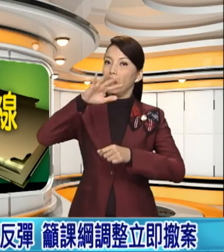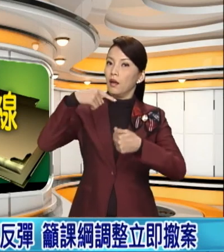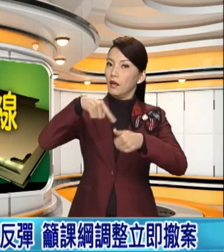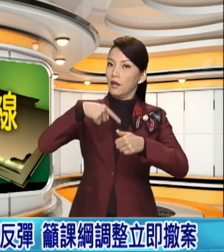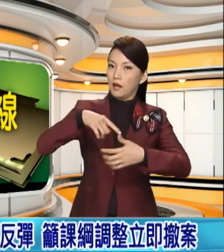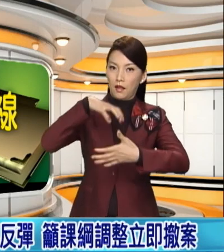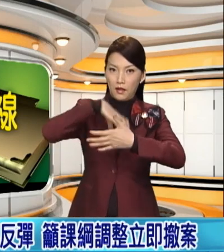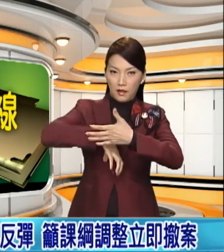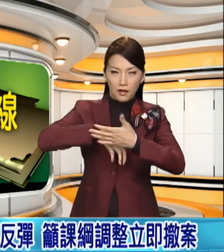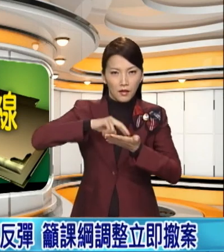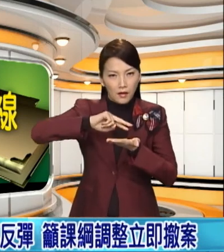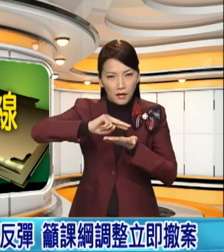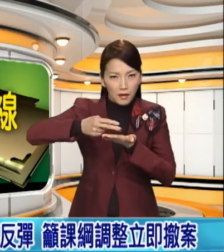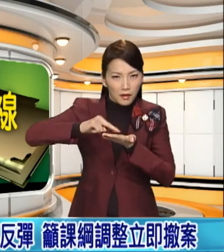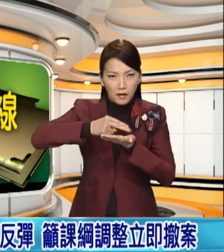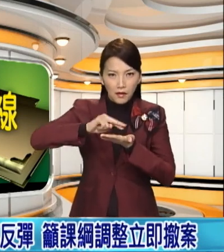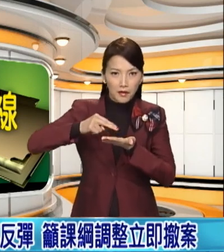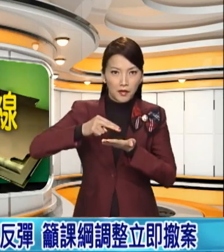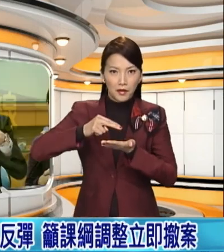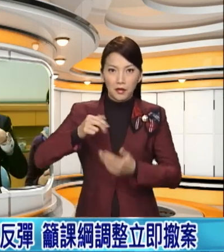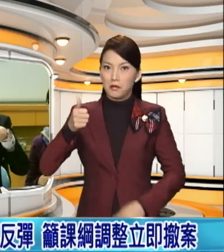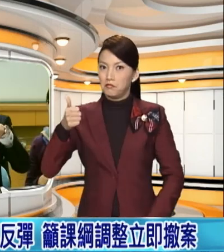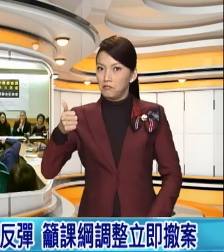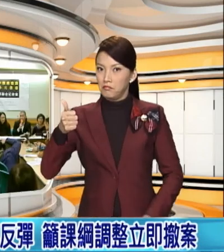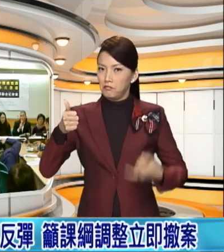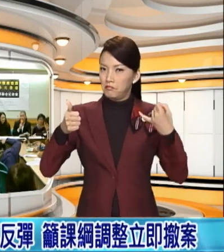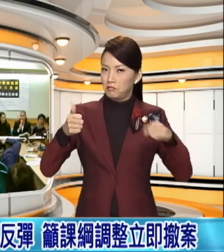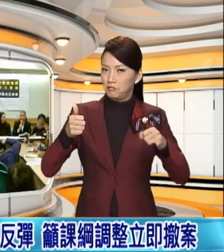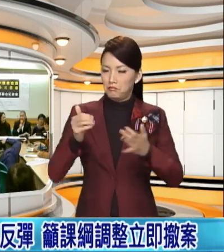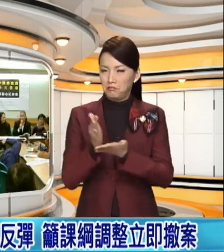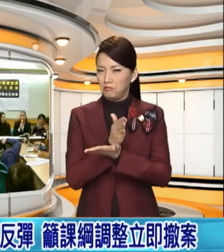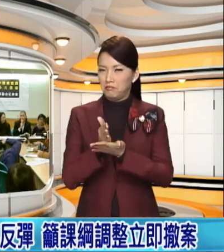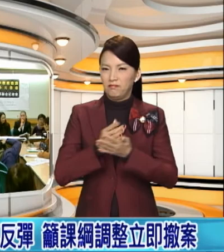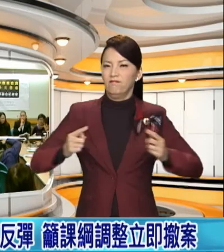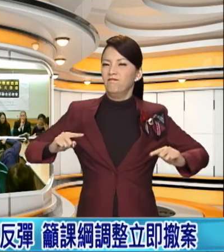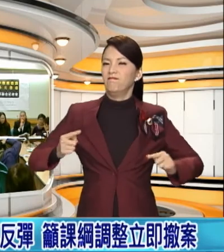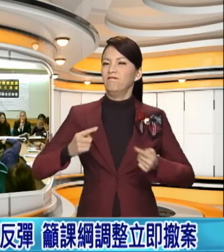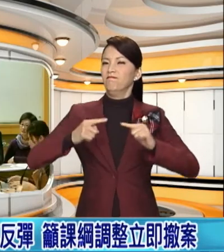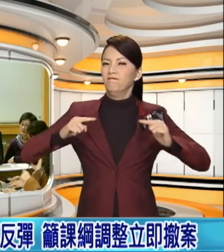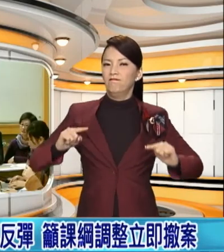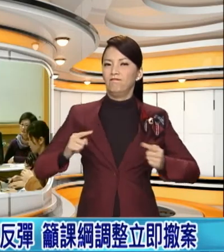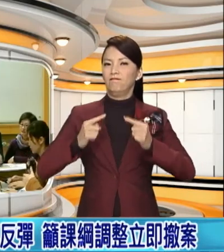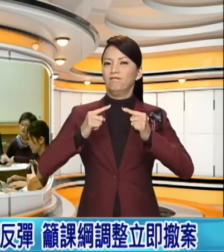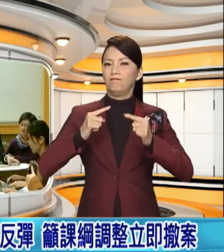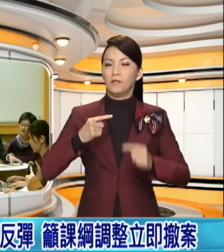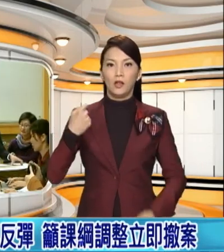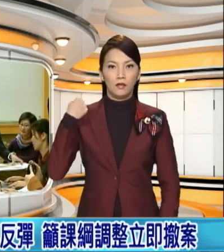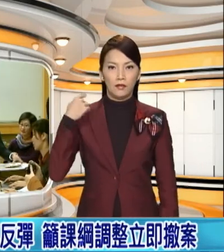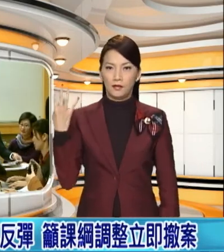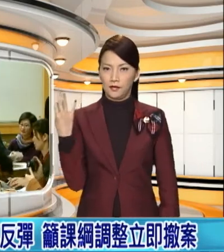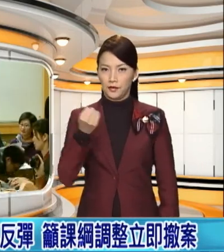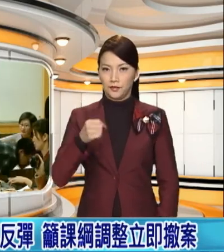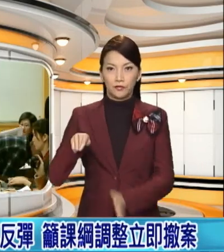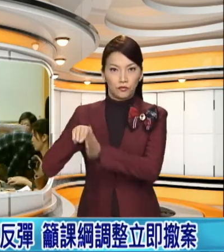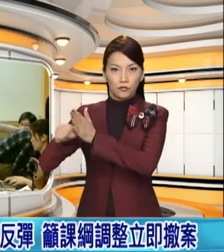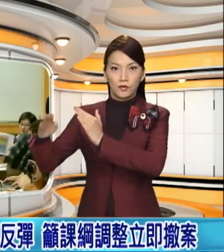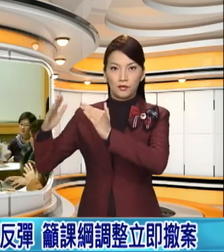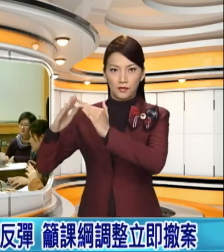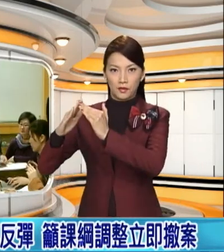高中课纲微调案引起各界两极化的评论，昨天再度有部分学者和高中